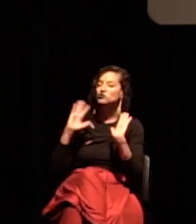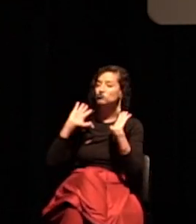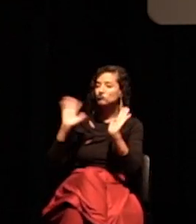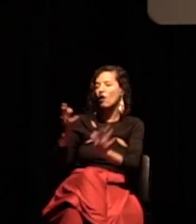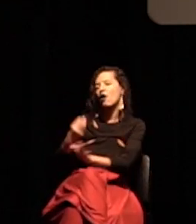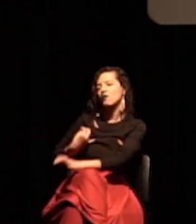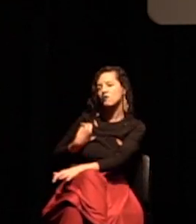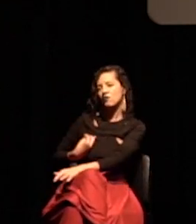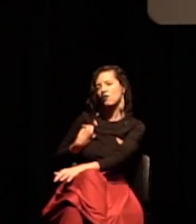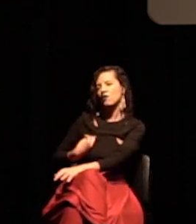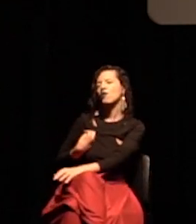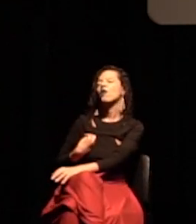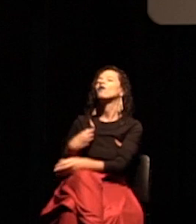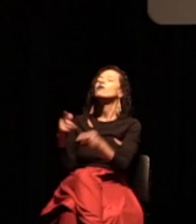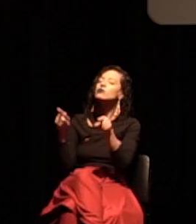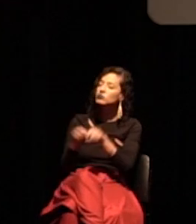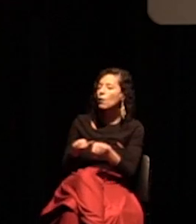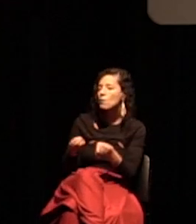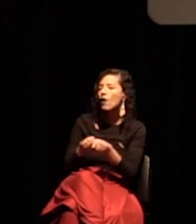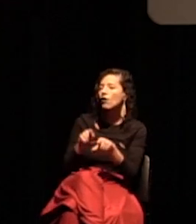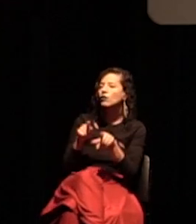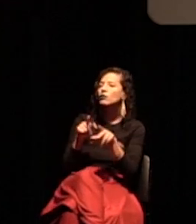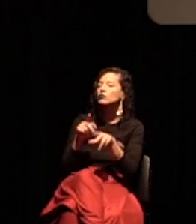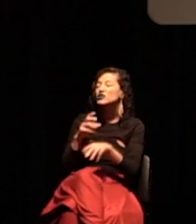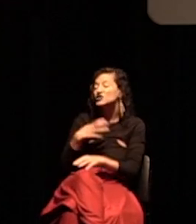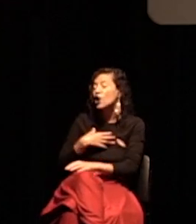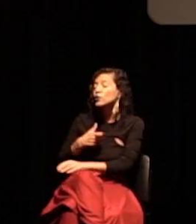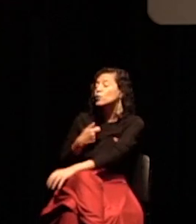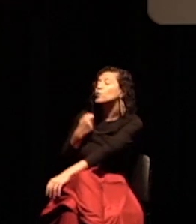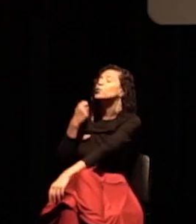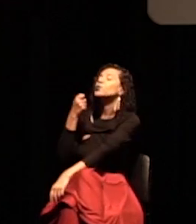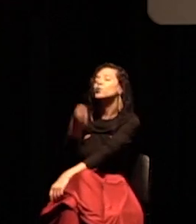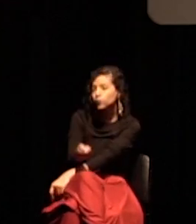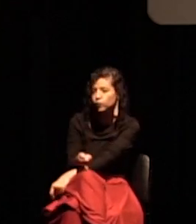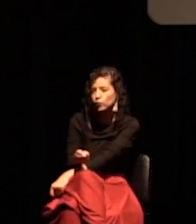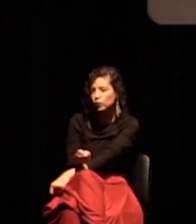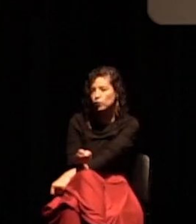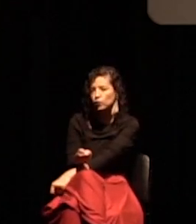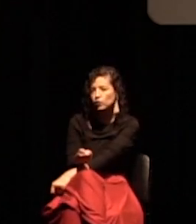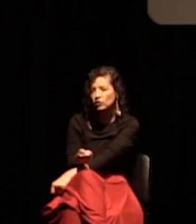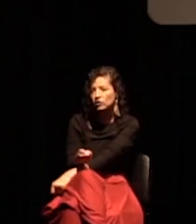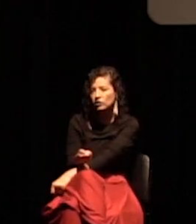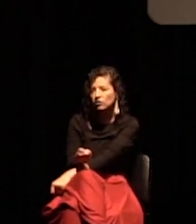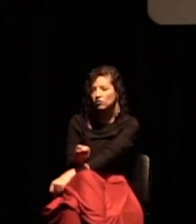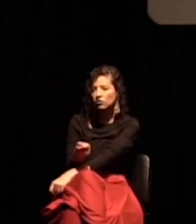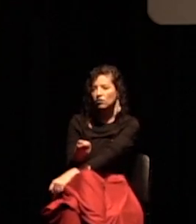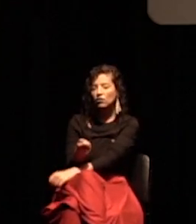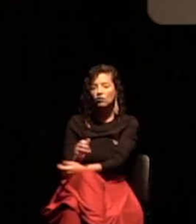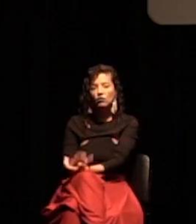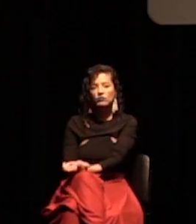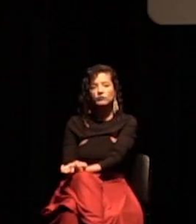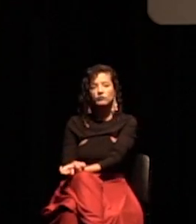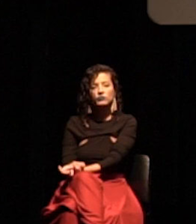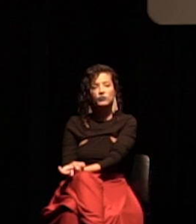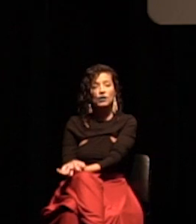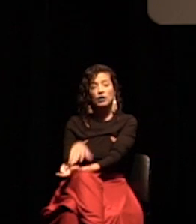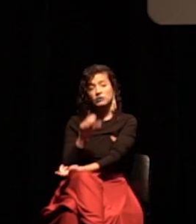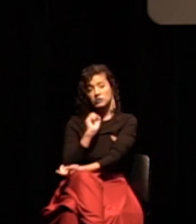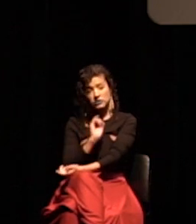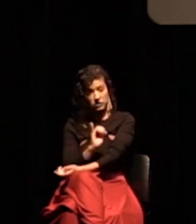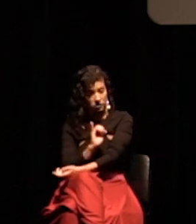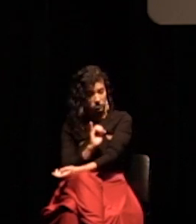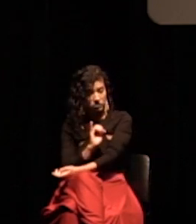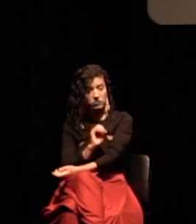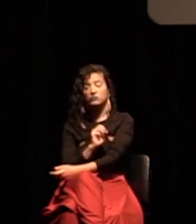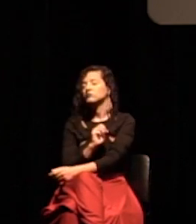já atravessadas, quanto por um rigor, né, herdado. Se vem,